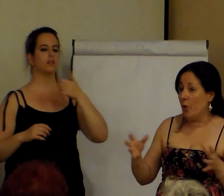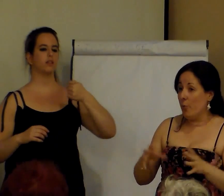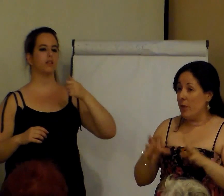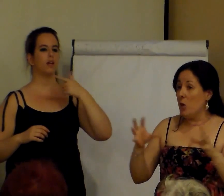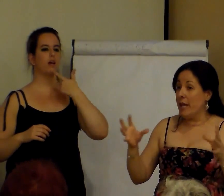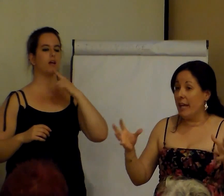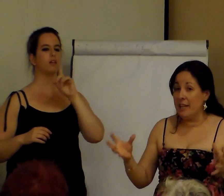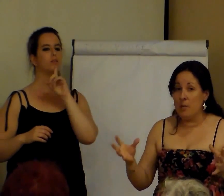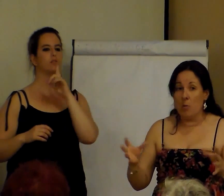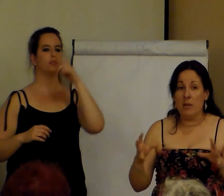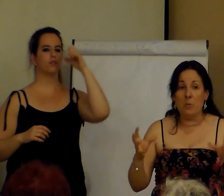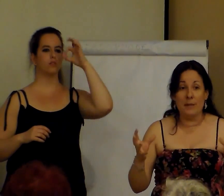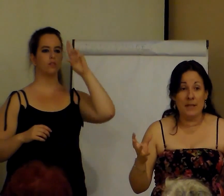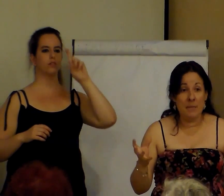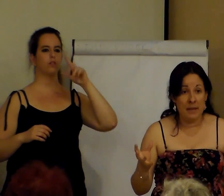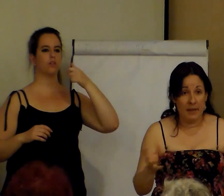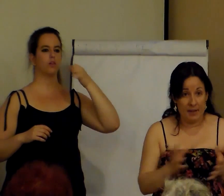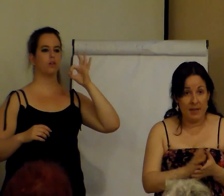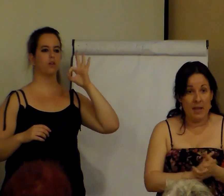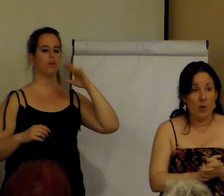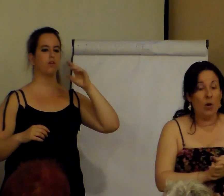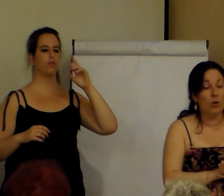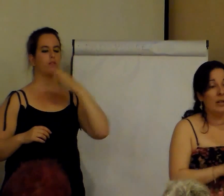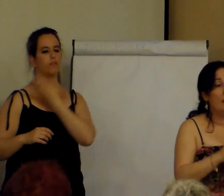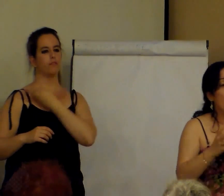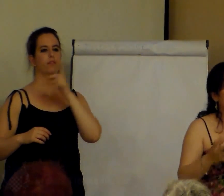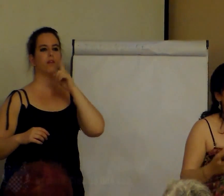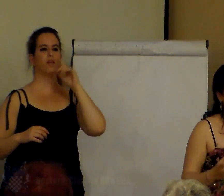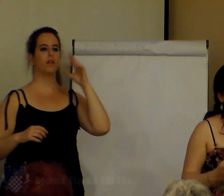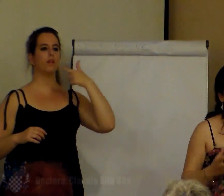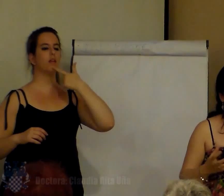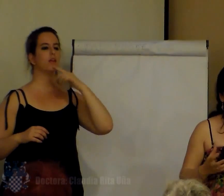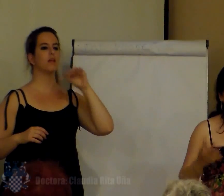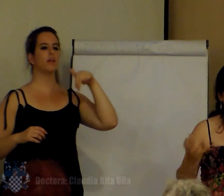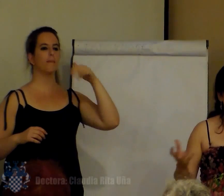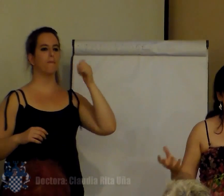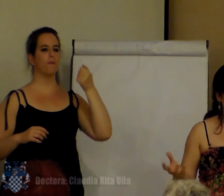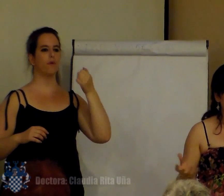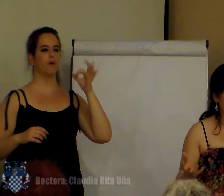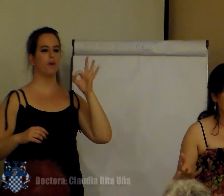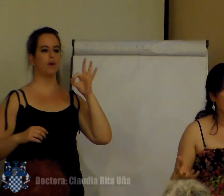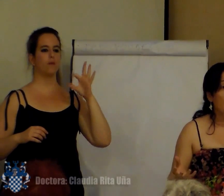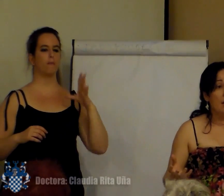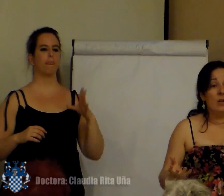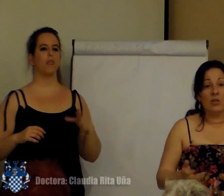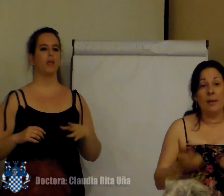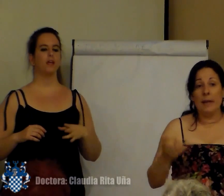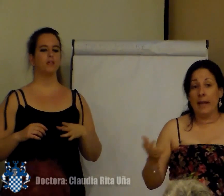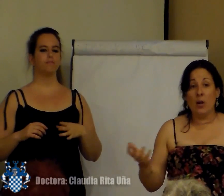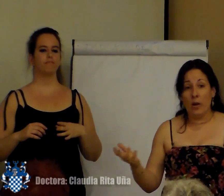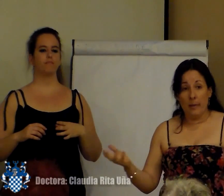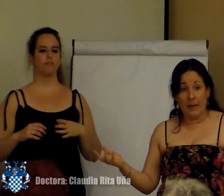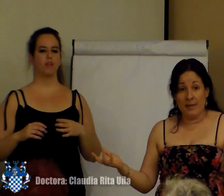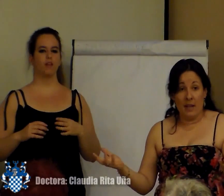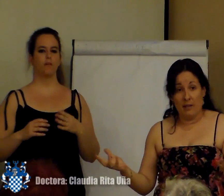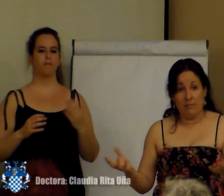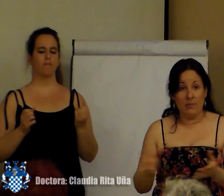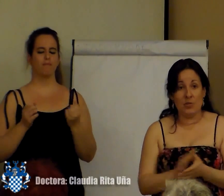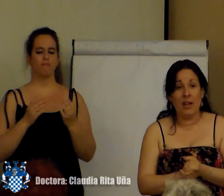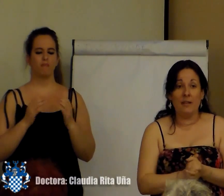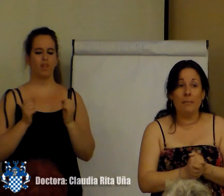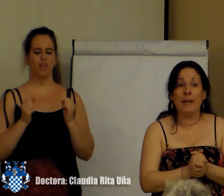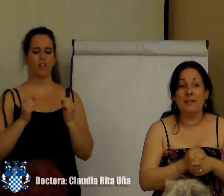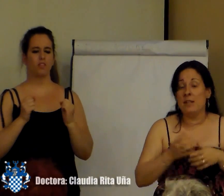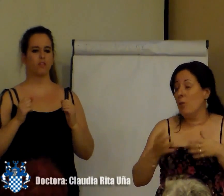medio oscuro, medio negativo, medio pesimista, ¿sí? O tiene miedo de que algo malo vaya a suceder y no sabe qué es lo que va a